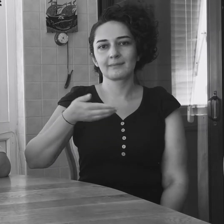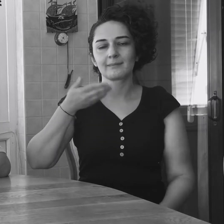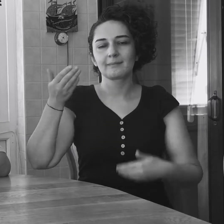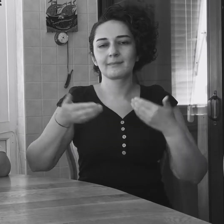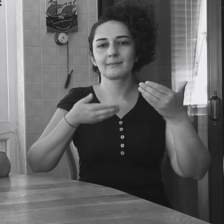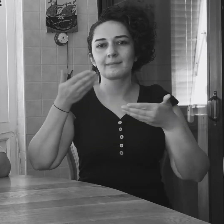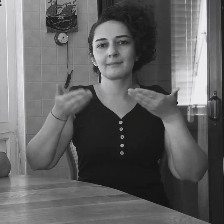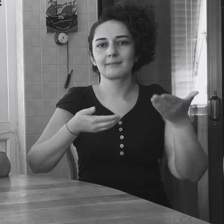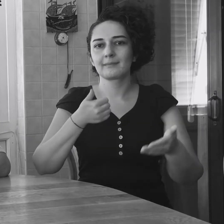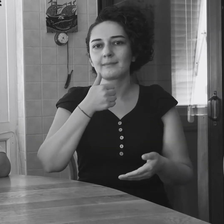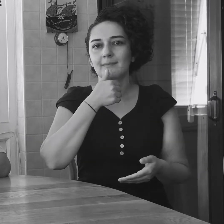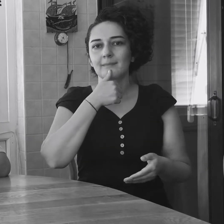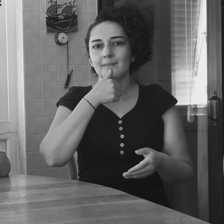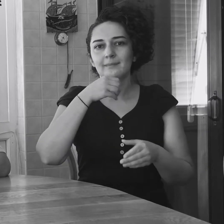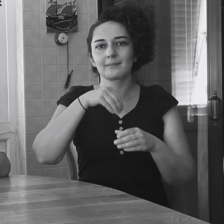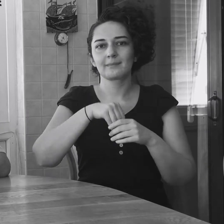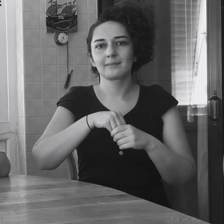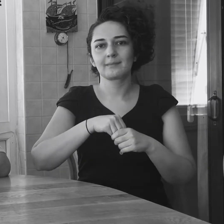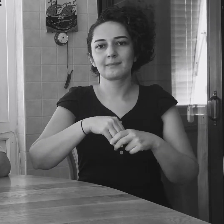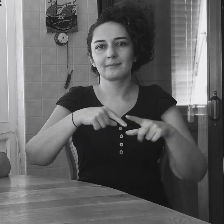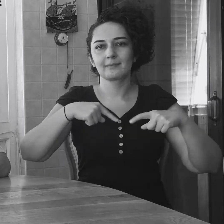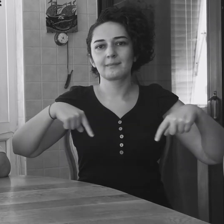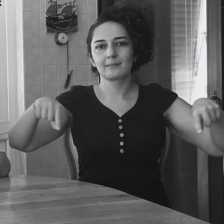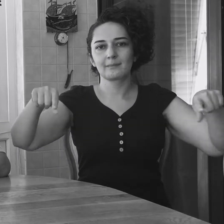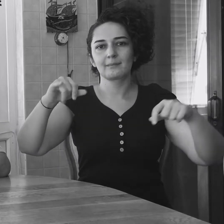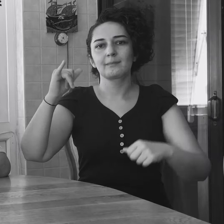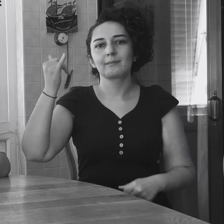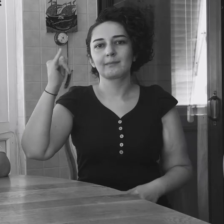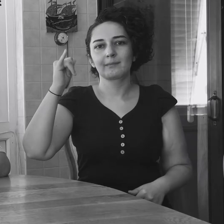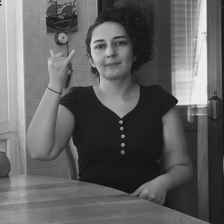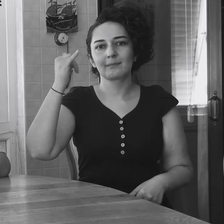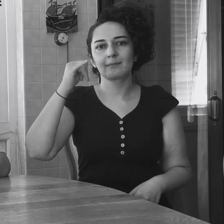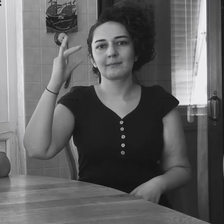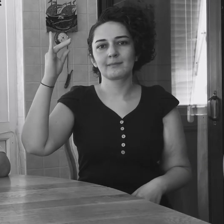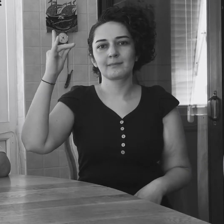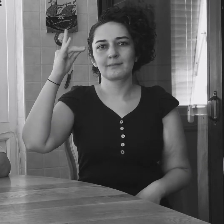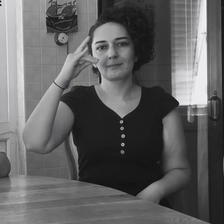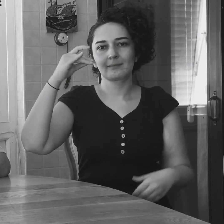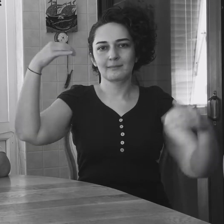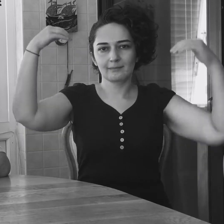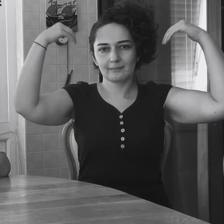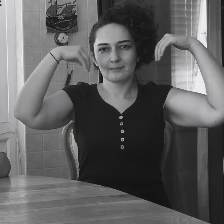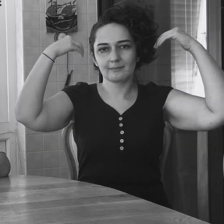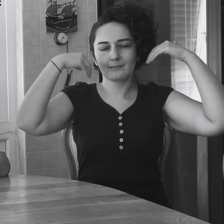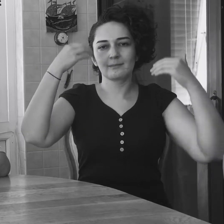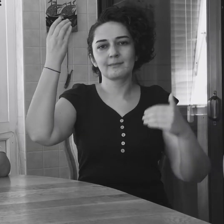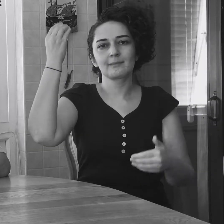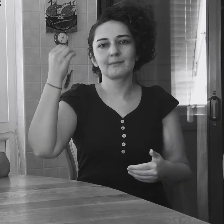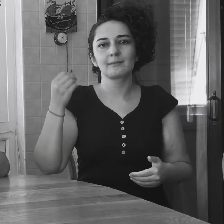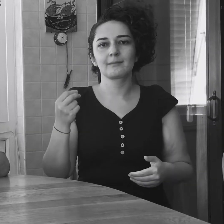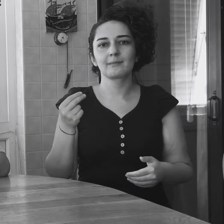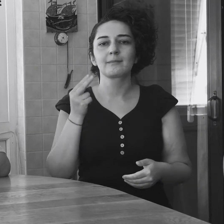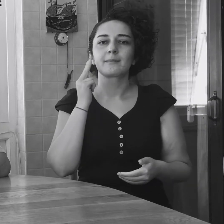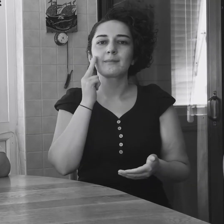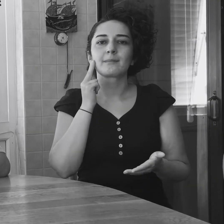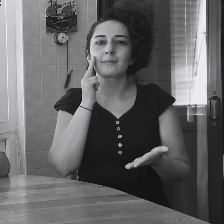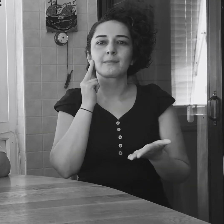masal anlat baba, içinde bütün oyunlarım, kurtla kuzu olsun,